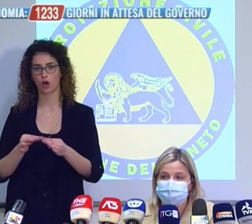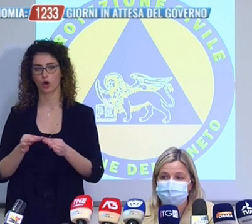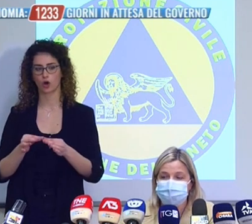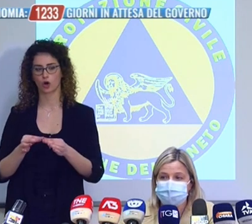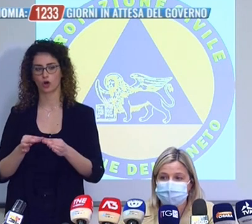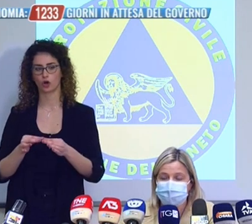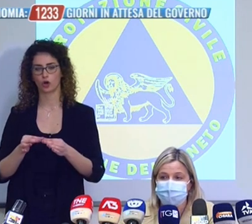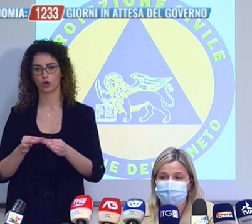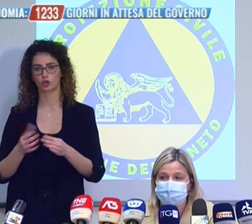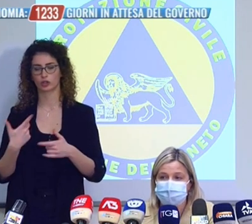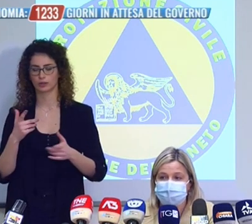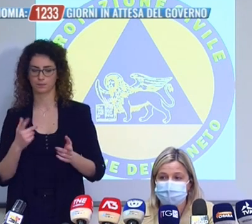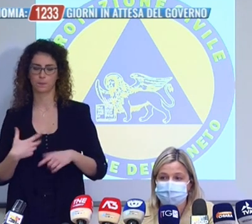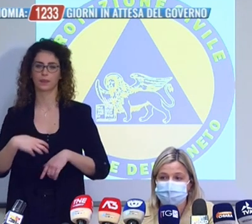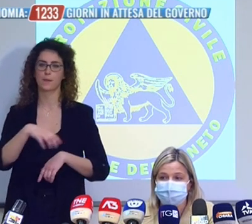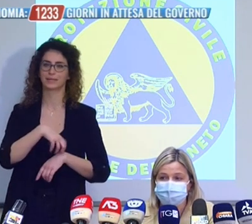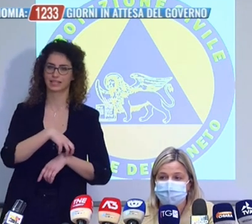tra il Ministero